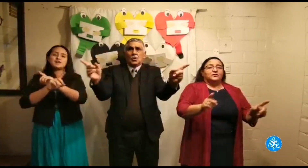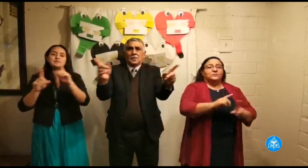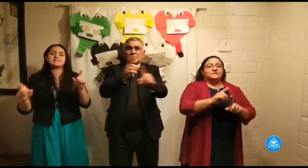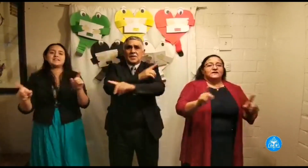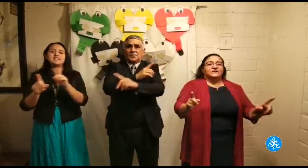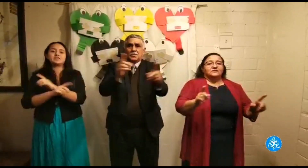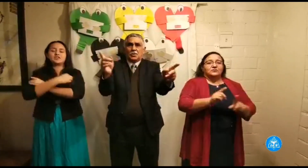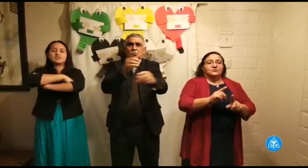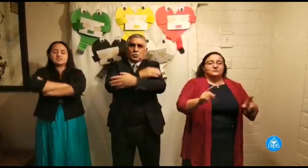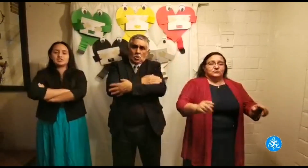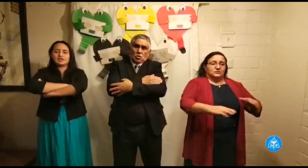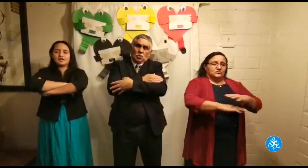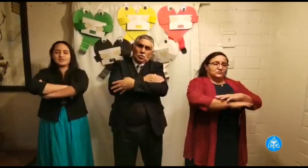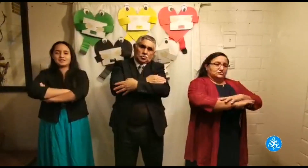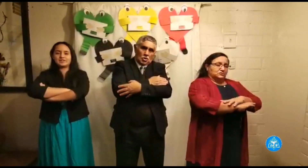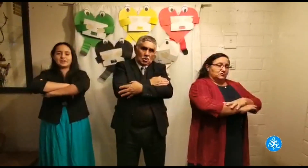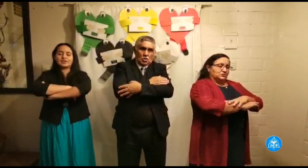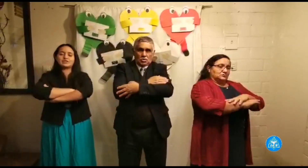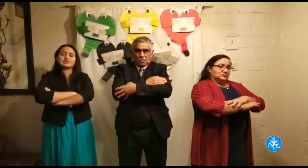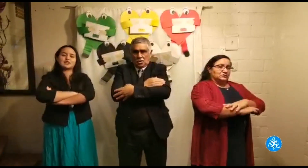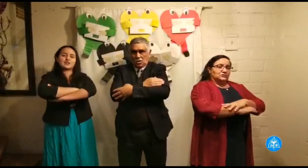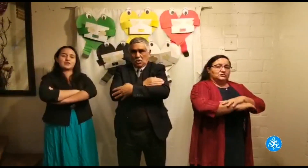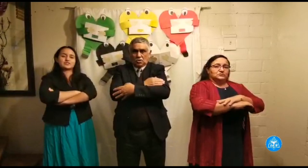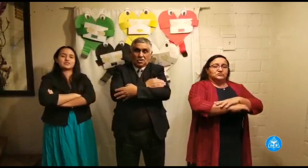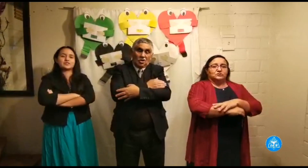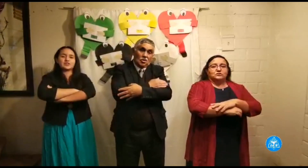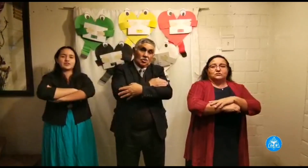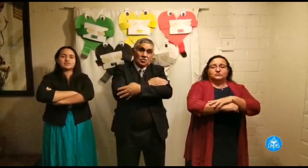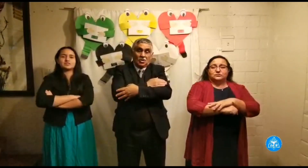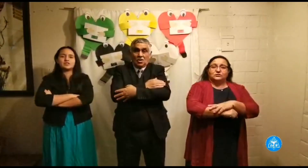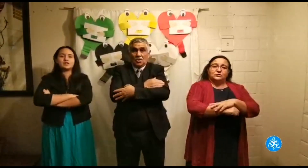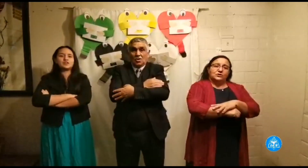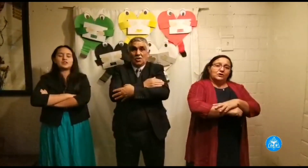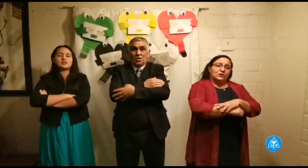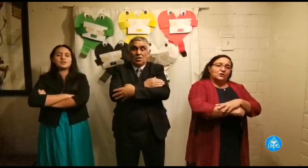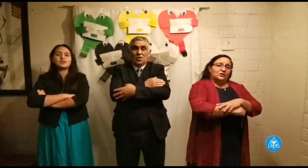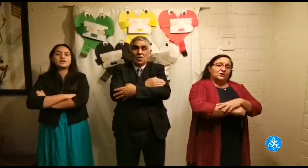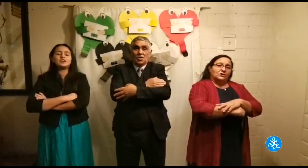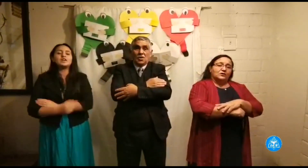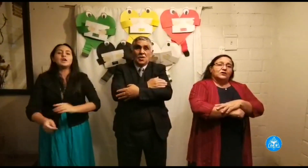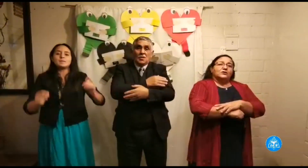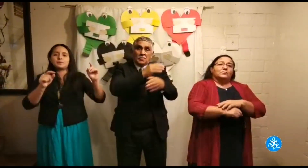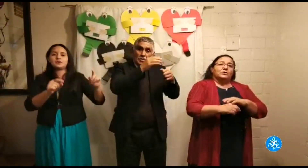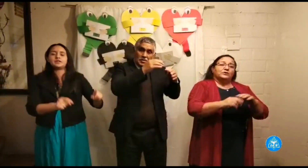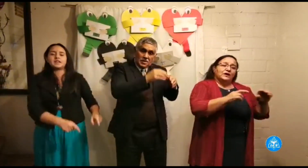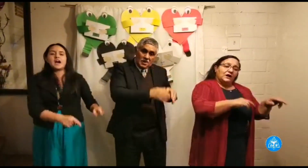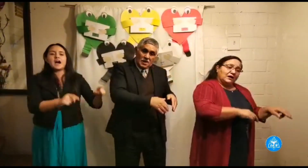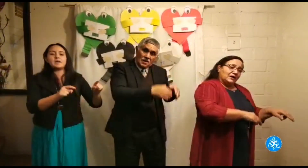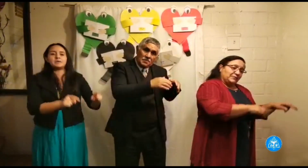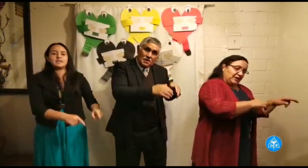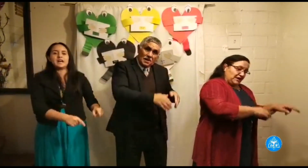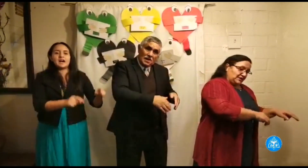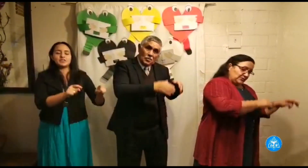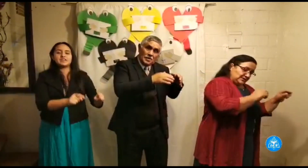No me siento solo, solo, solo, solo, solo, porque a mi lado